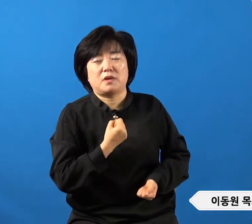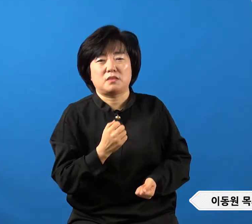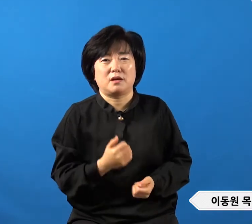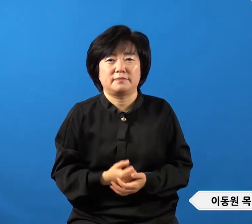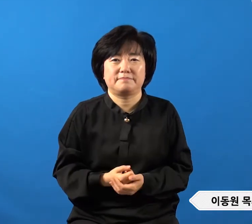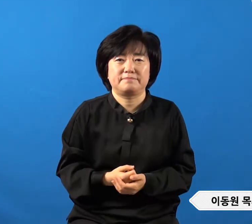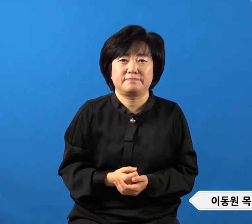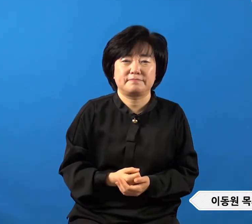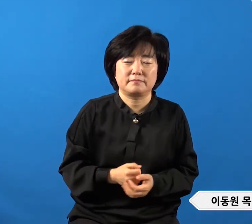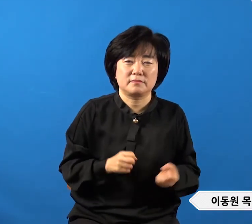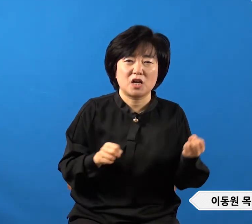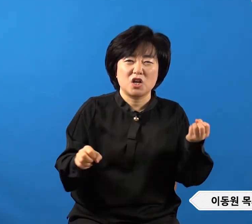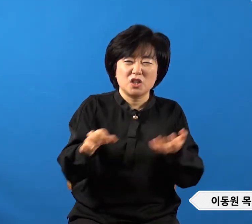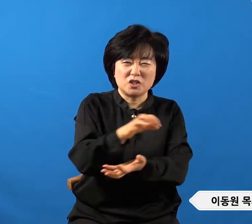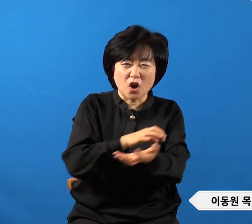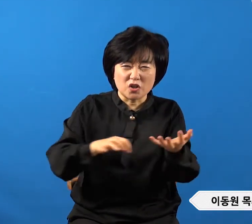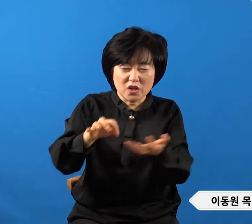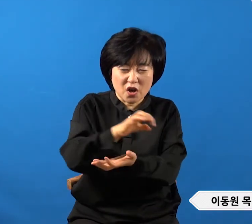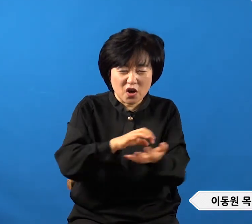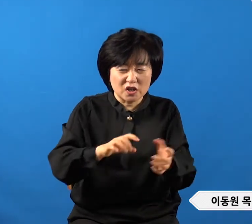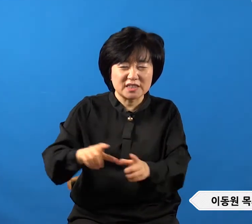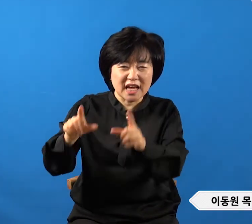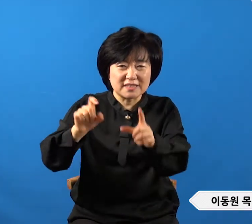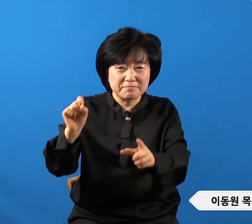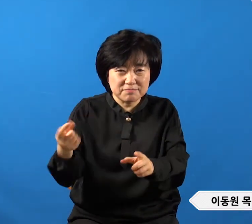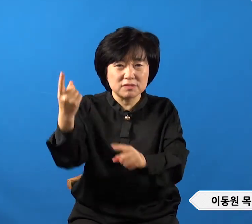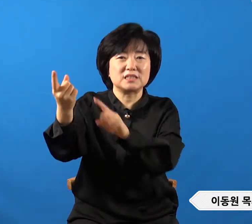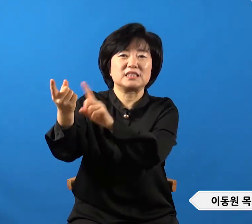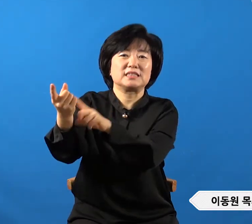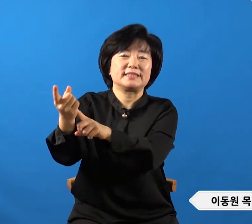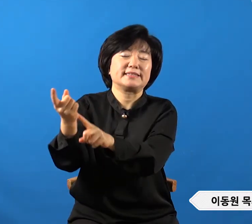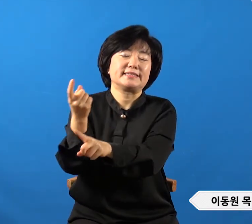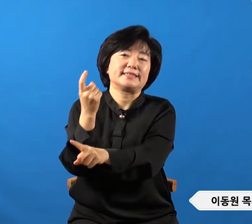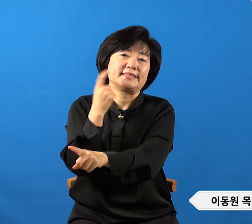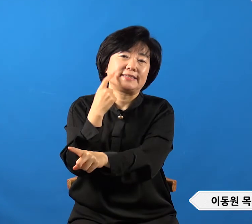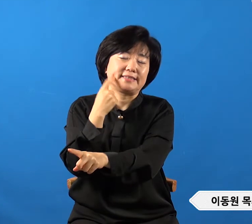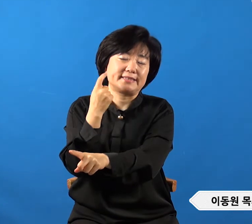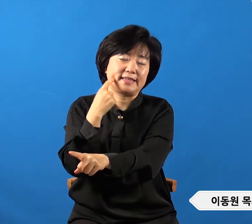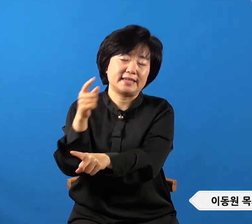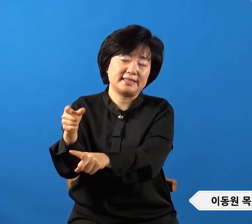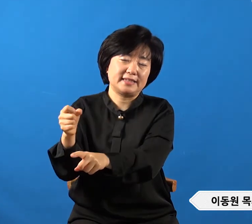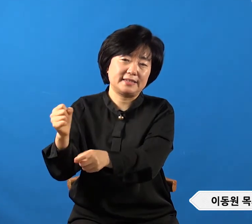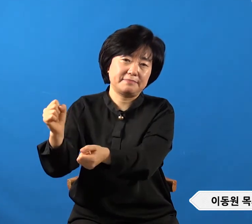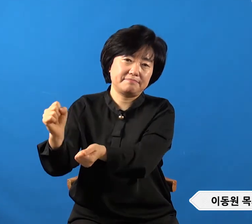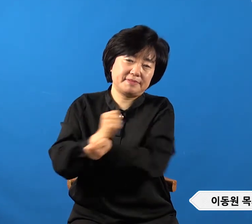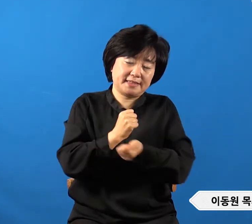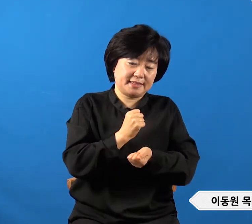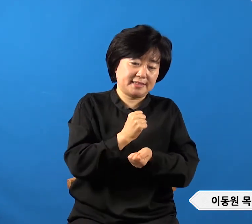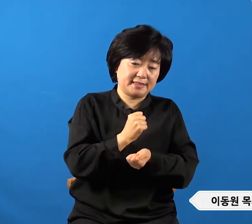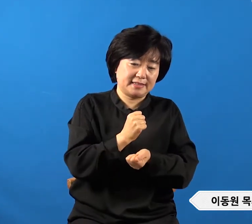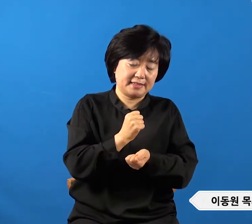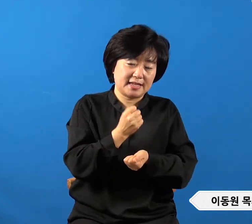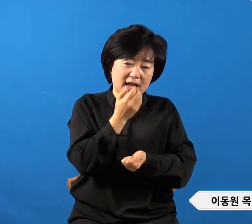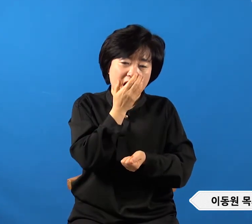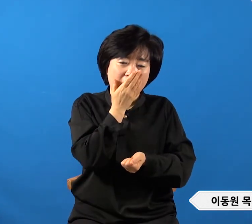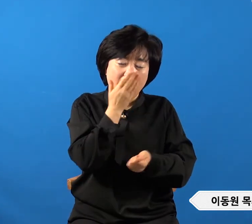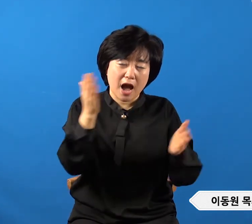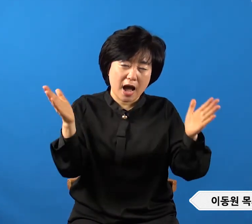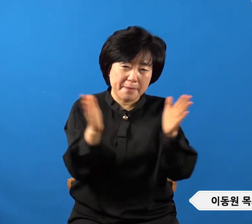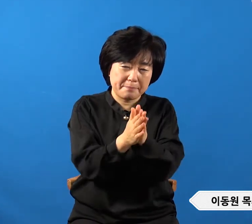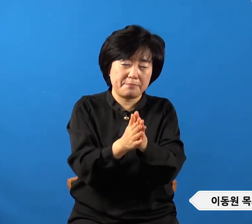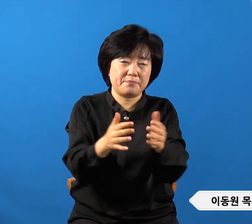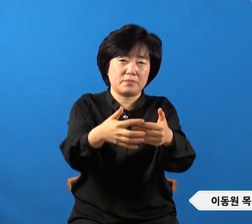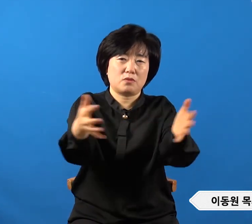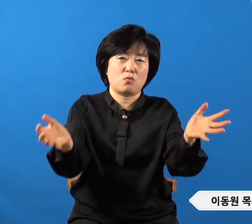이 섞여 사는 가짜들에게서 시작된 불평, 이것이 공동체 전체를 오염시키고